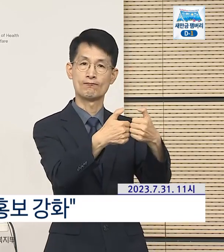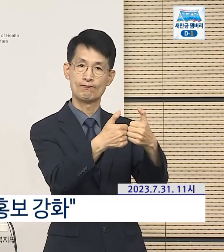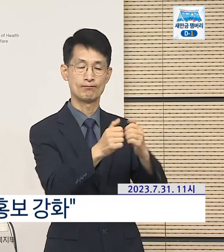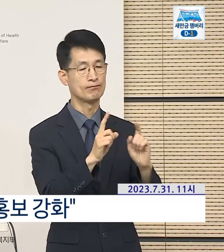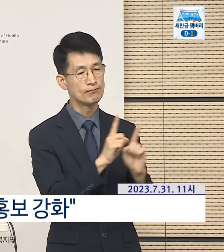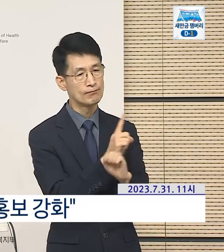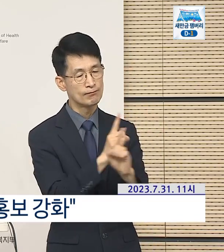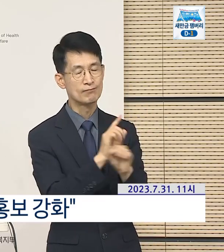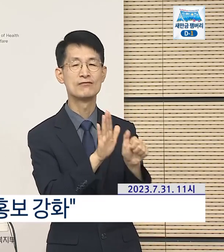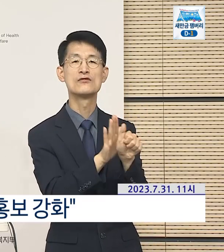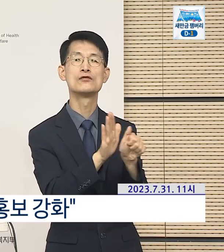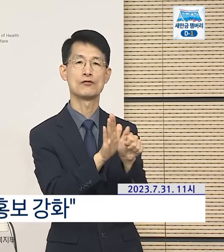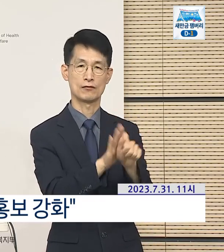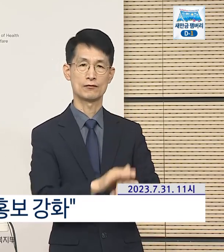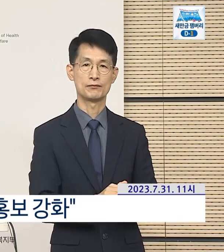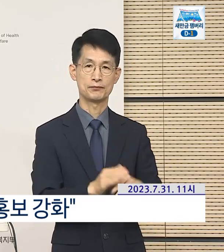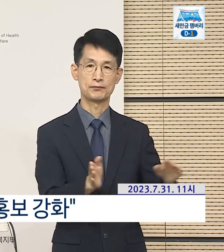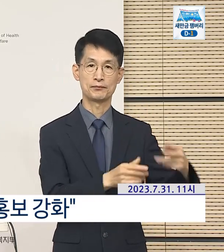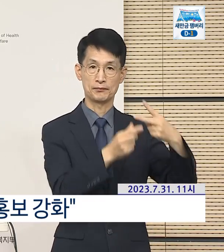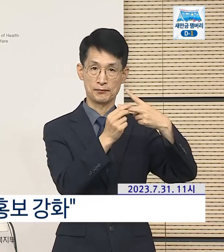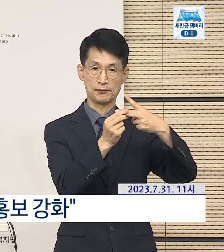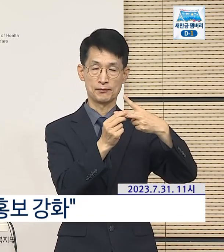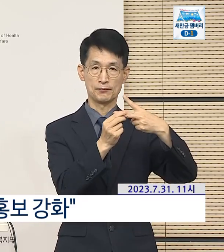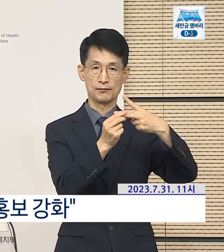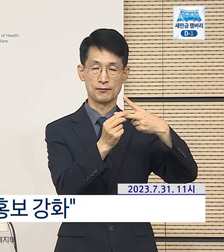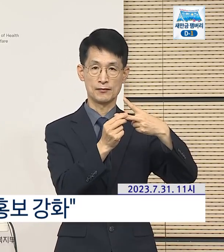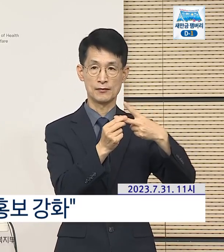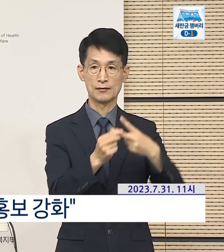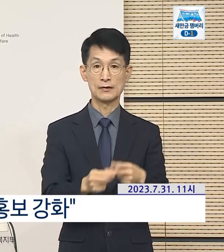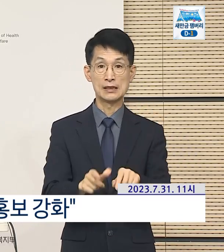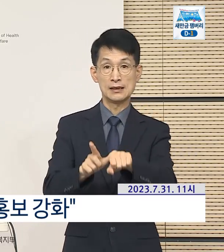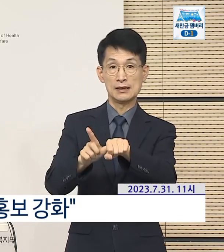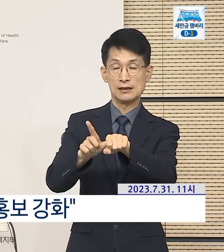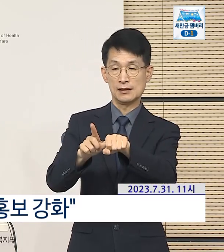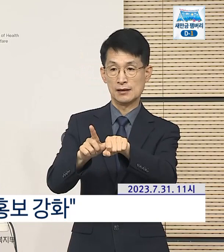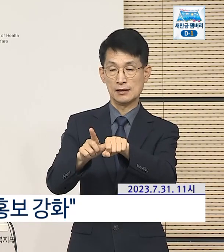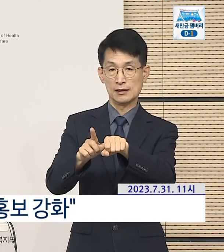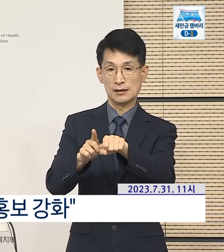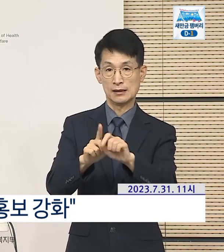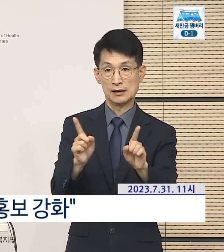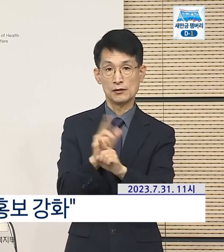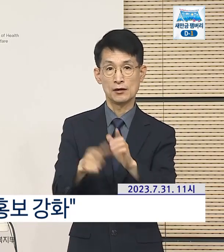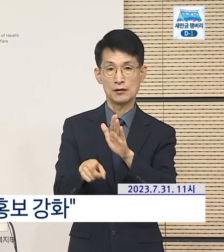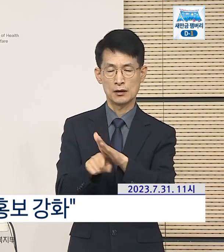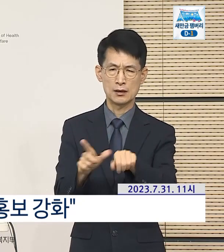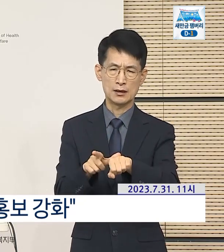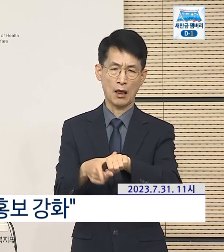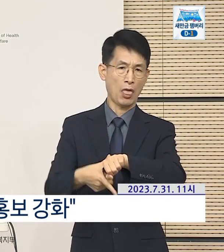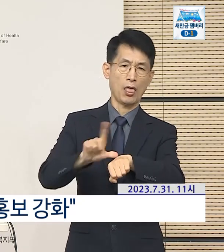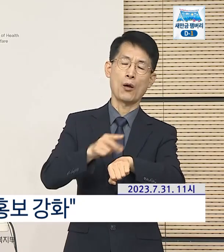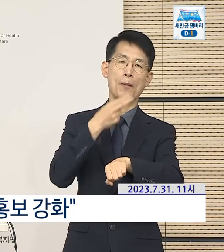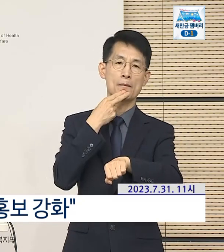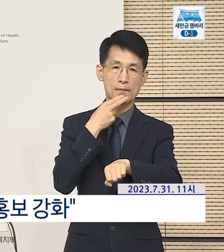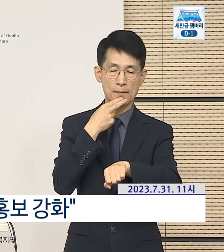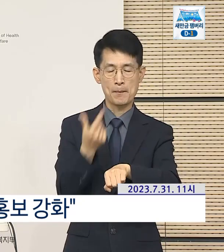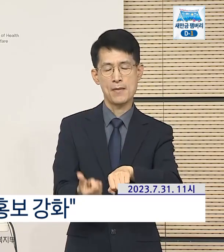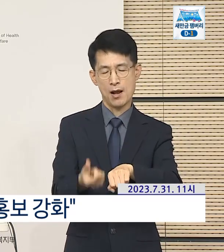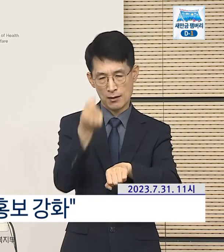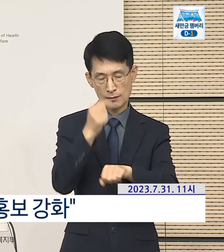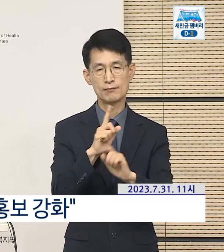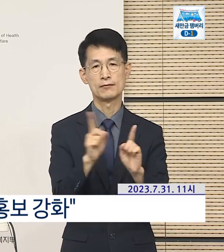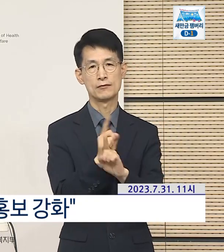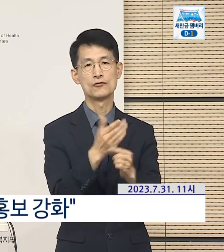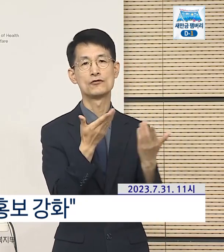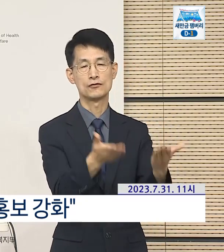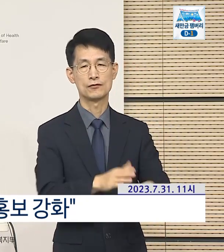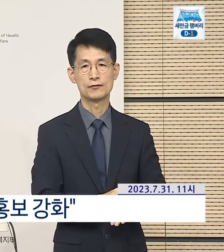지원하겠습니다 두 번째 골든타임 내에 적시 치료를 실현하겠습니다 권역